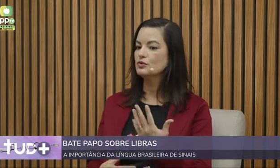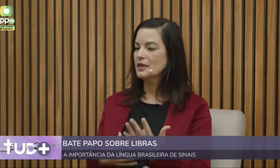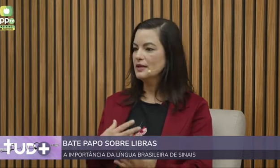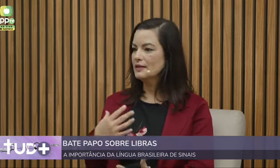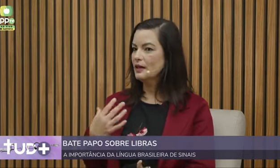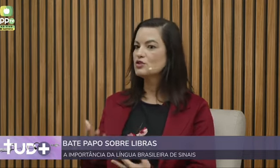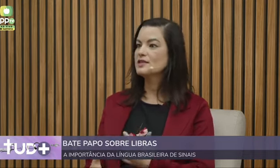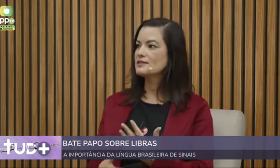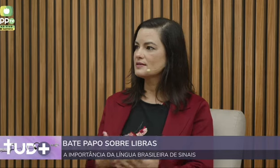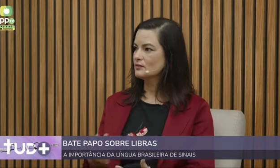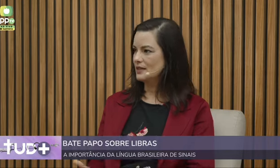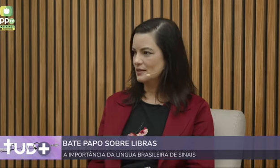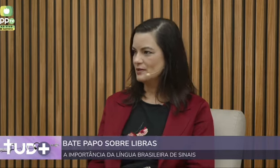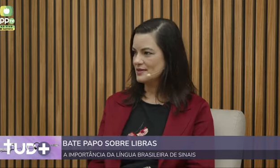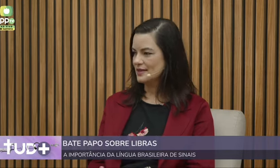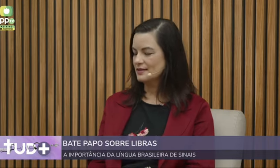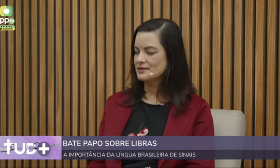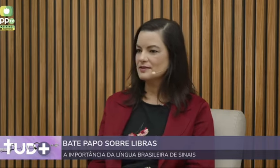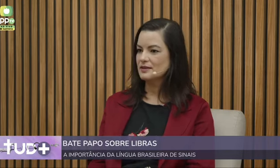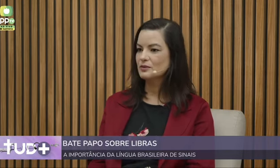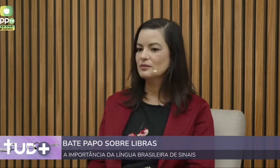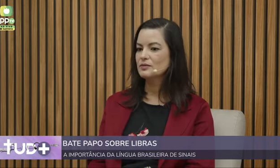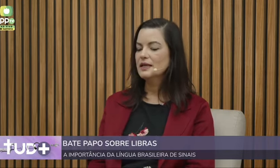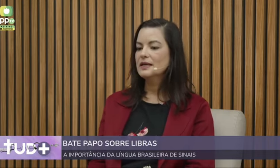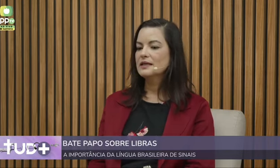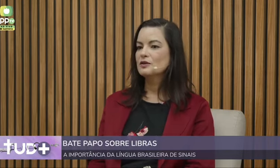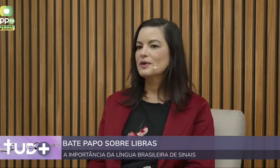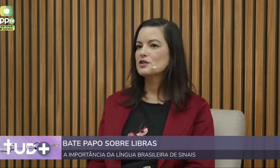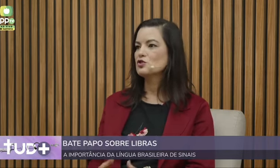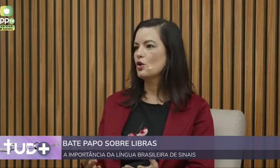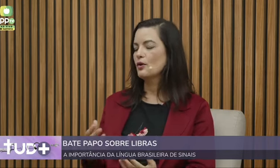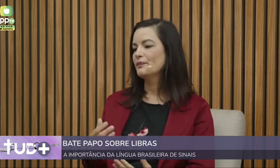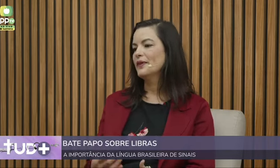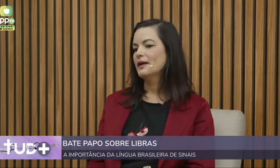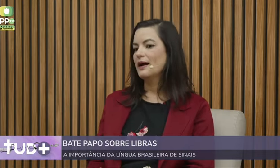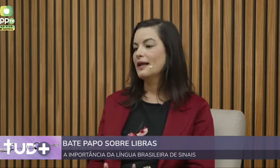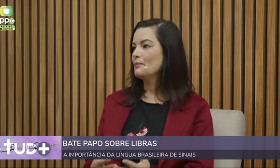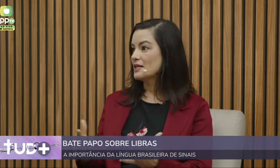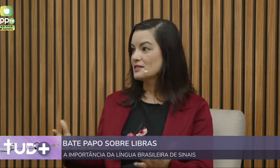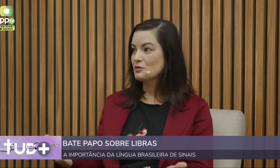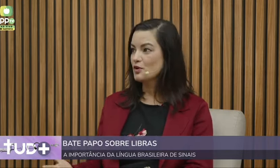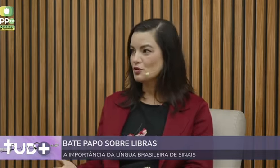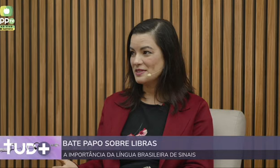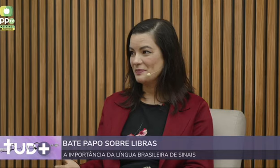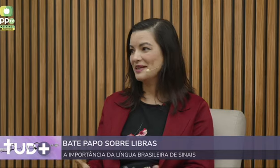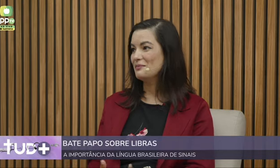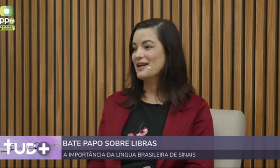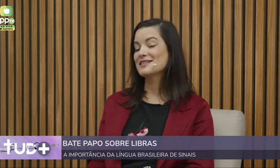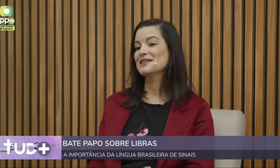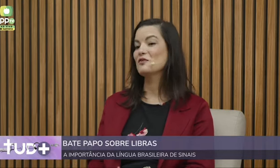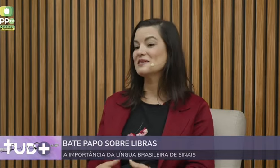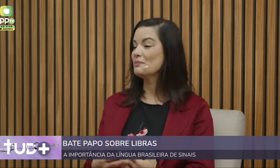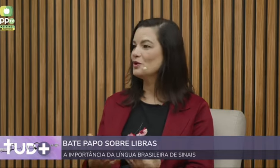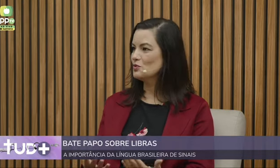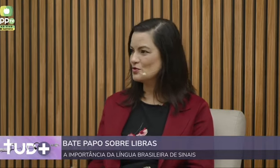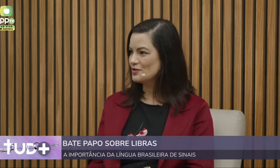mundo na utilização da língua com essa criança. Não é só a gramática, você não pode começar pela gramática, você tem que começar pelo uso